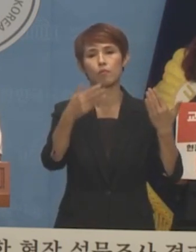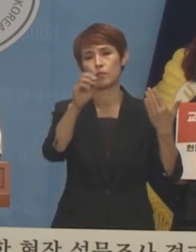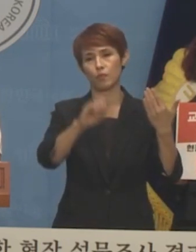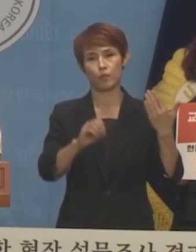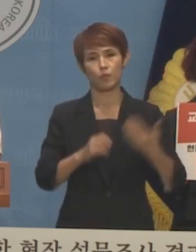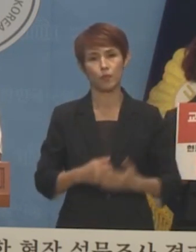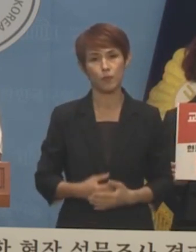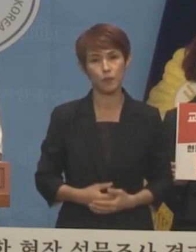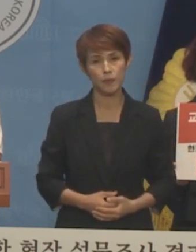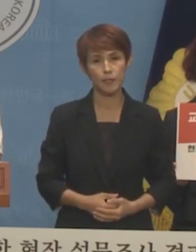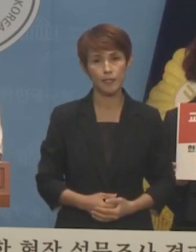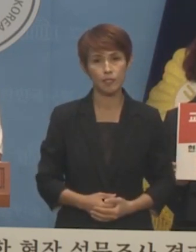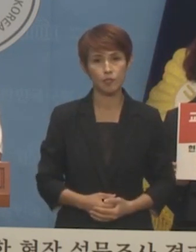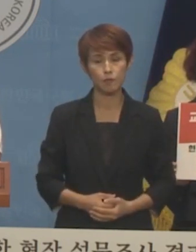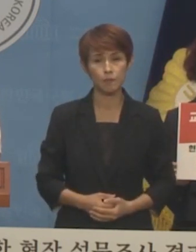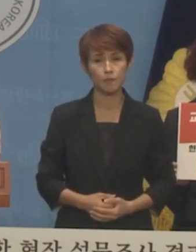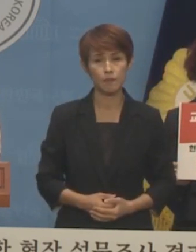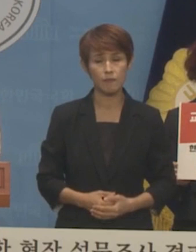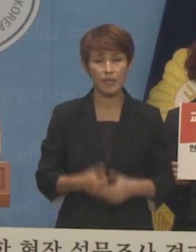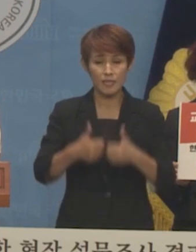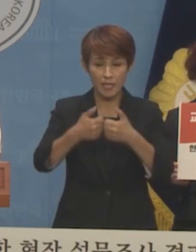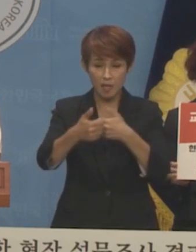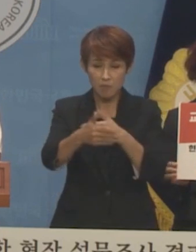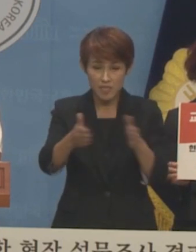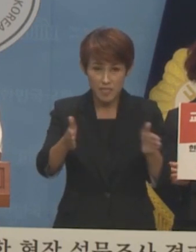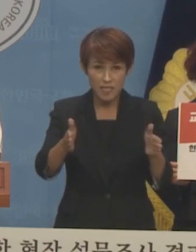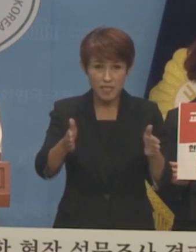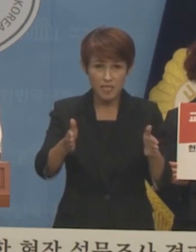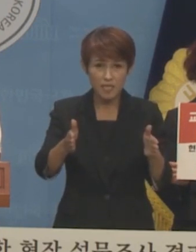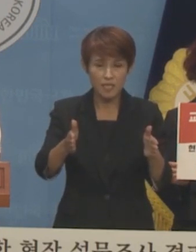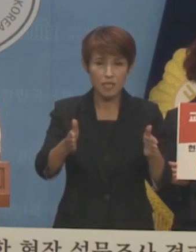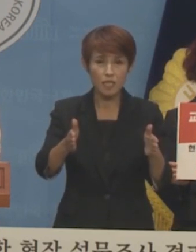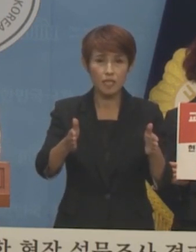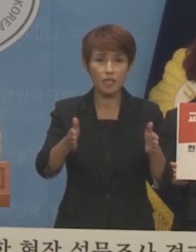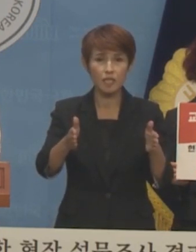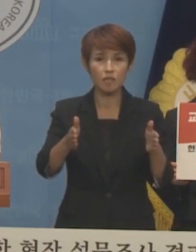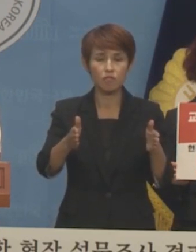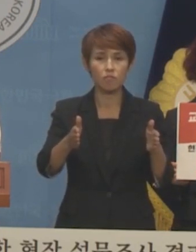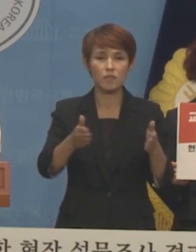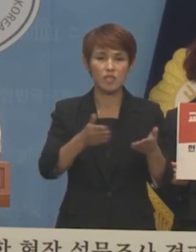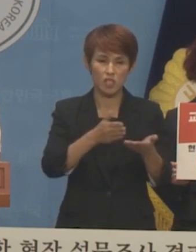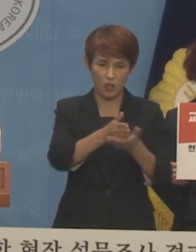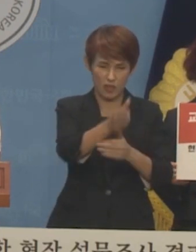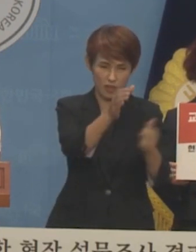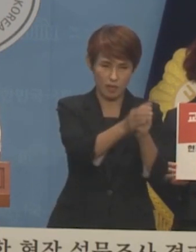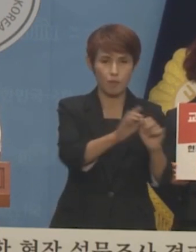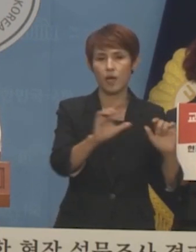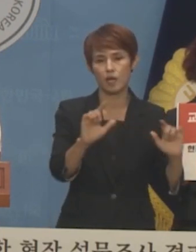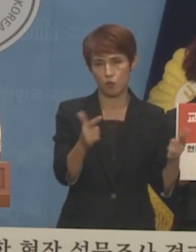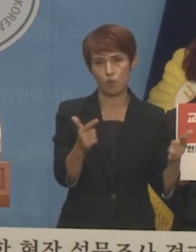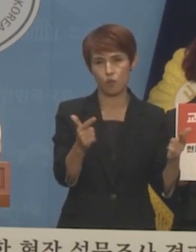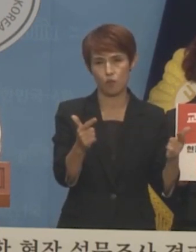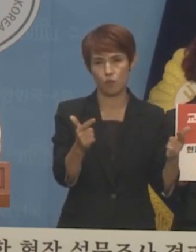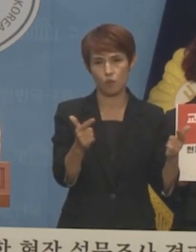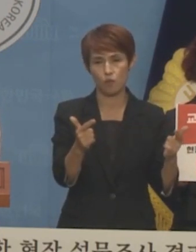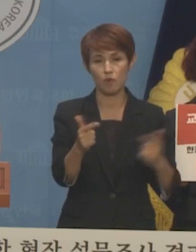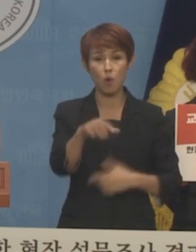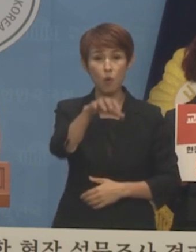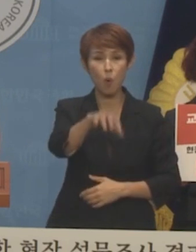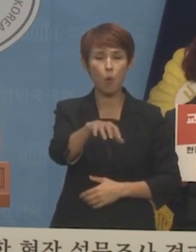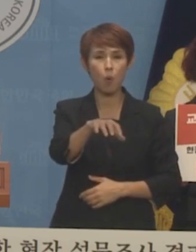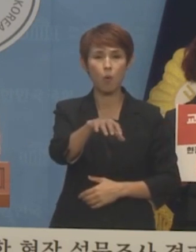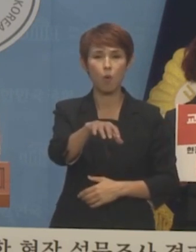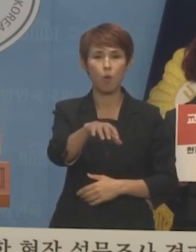나왔습니다. 이는 민원 상담실이 전용 공간으로 확충된 것이 아니라 기존의 공간을